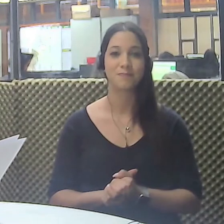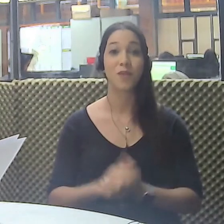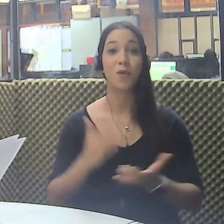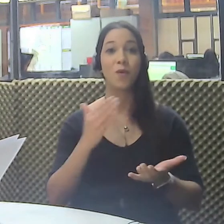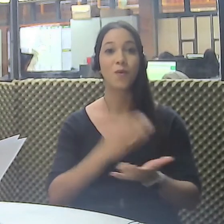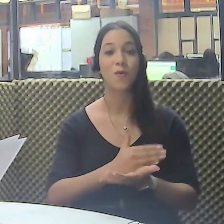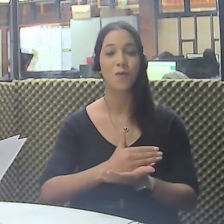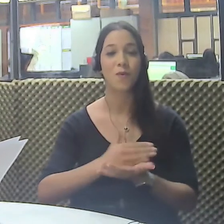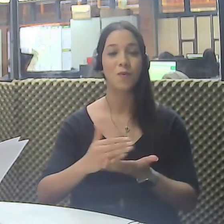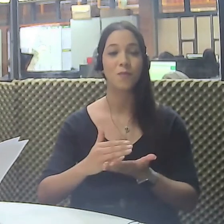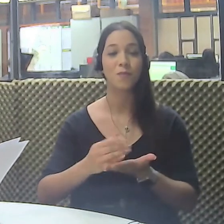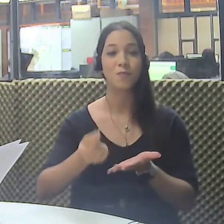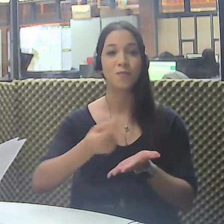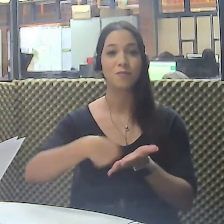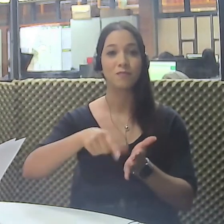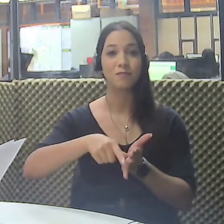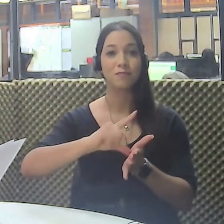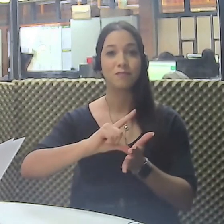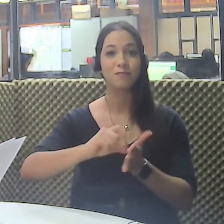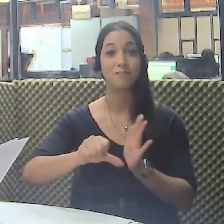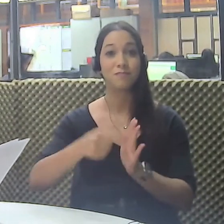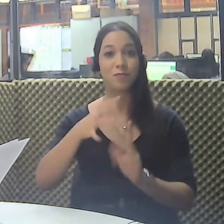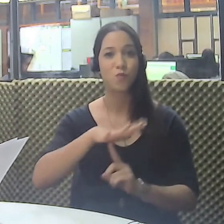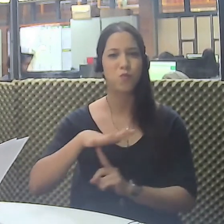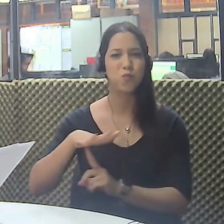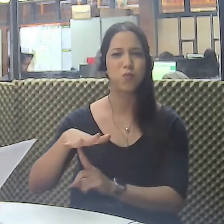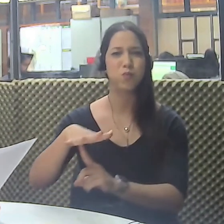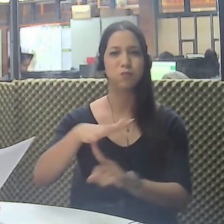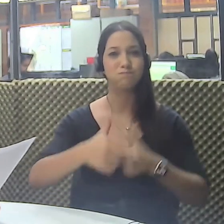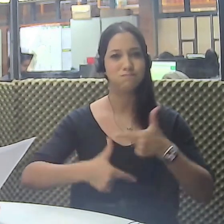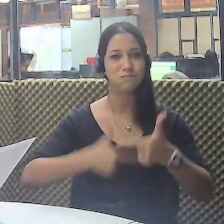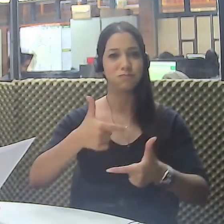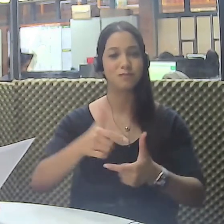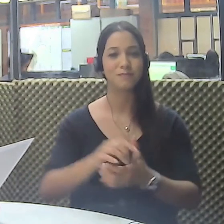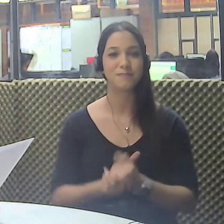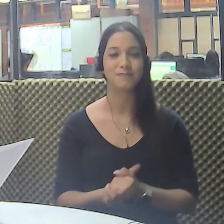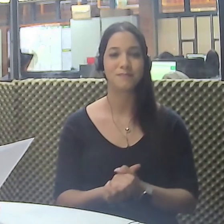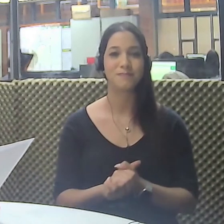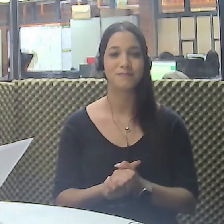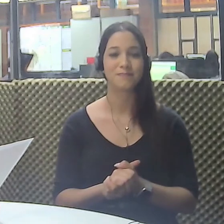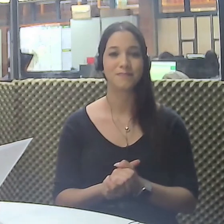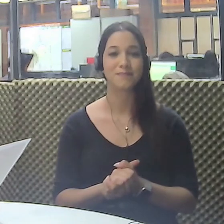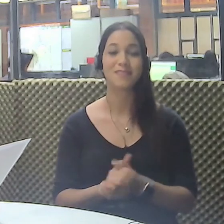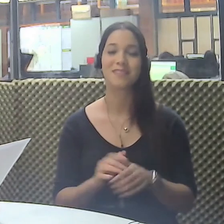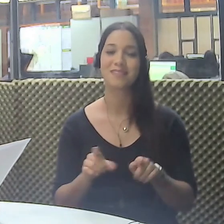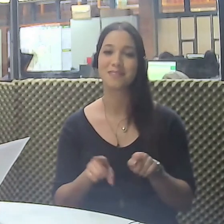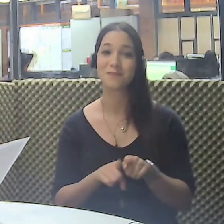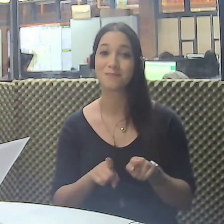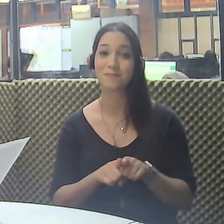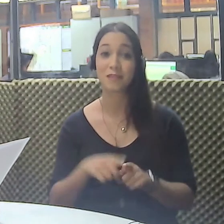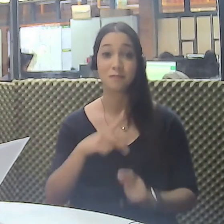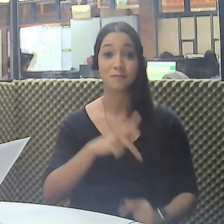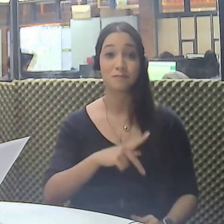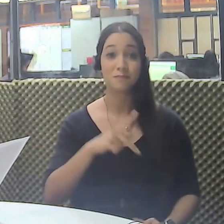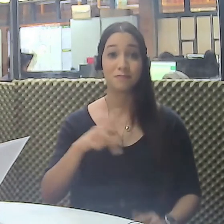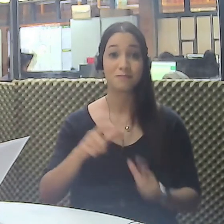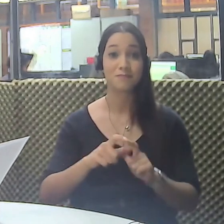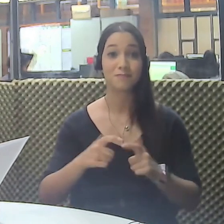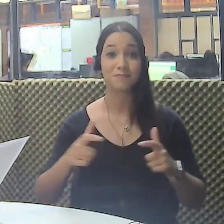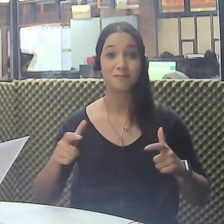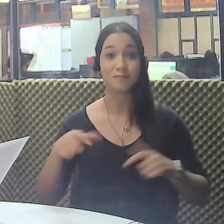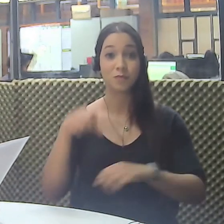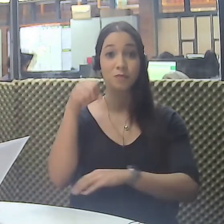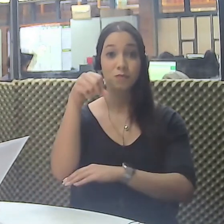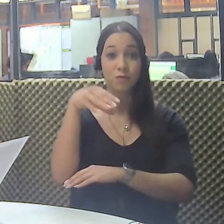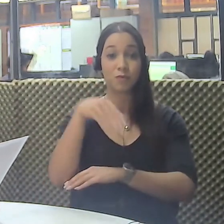Começa pré-cadastro para o primeiro mega feirão de empregos. E ainda, PPP amplia